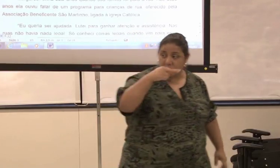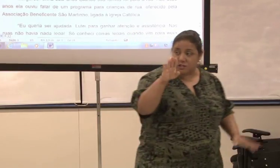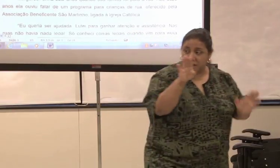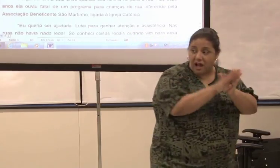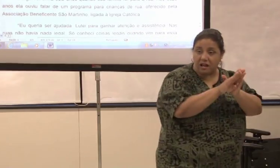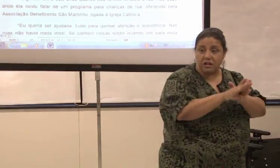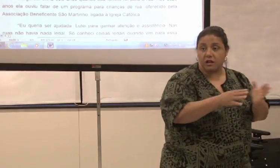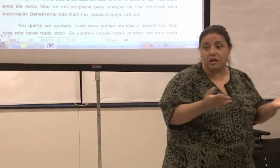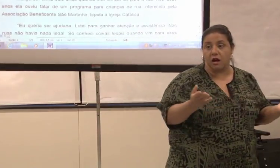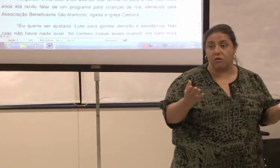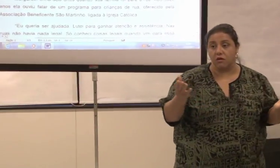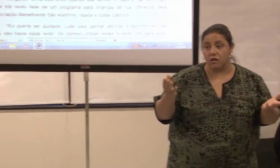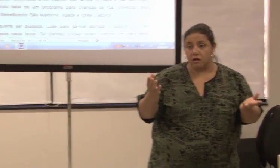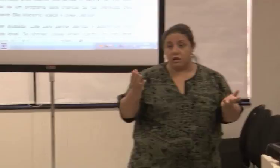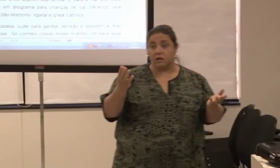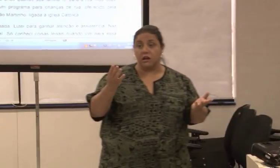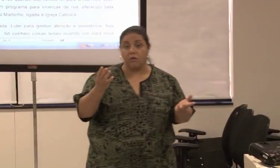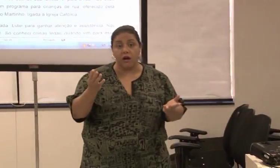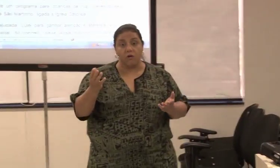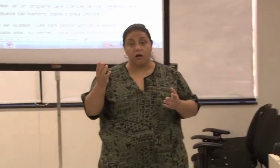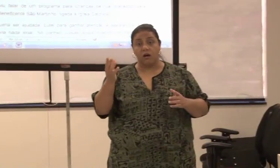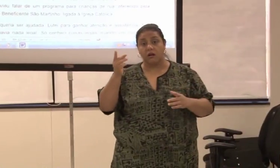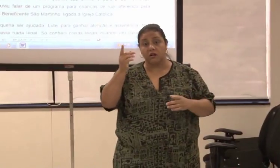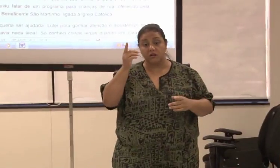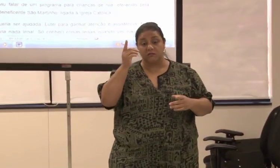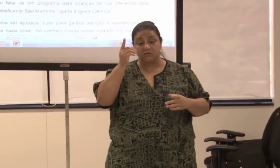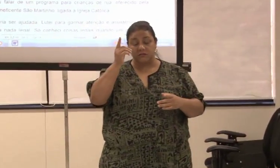para chegar? Não. Então eu...